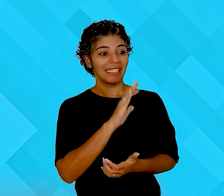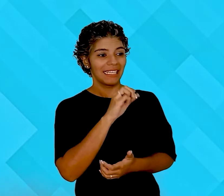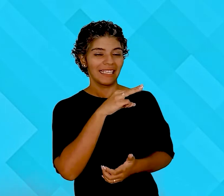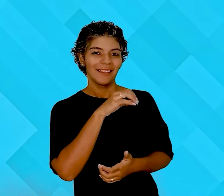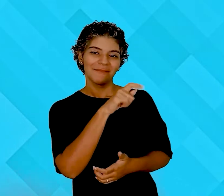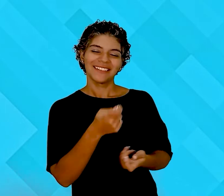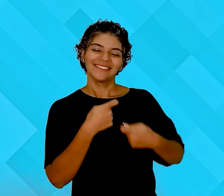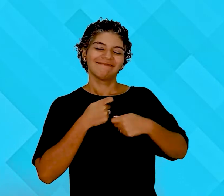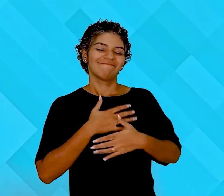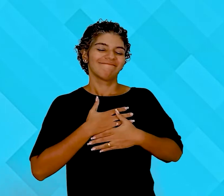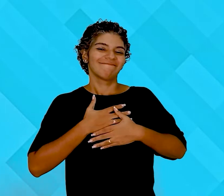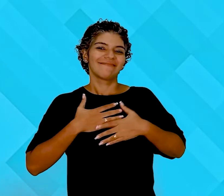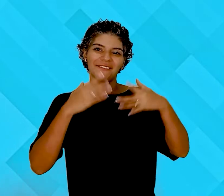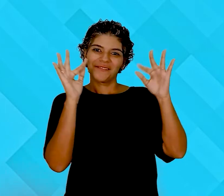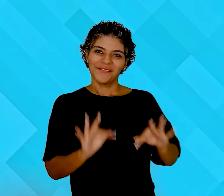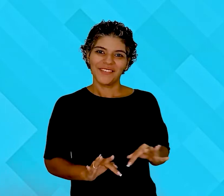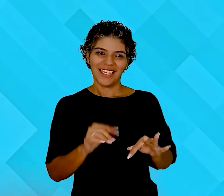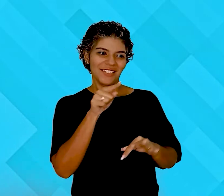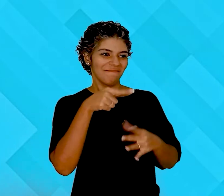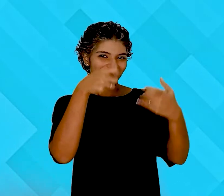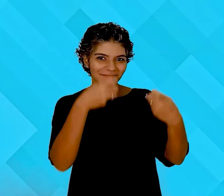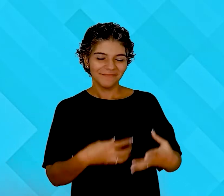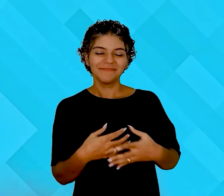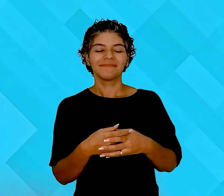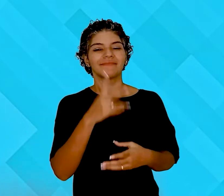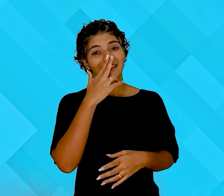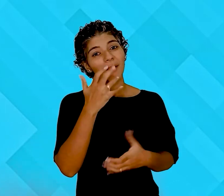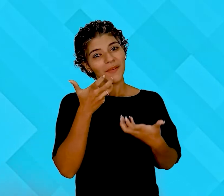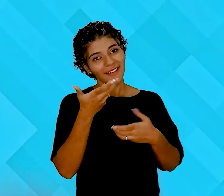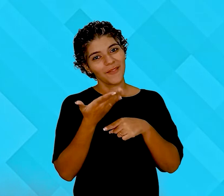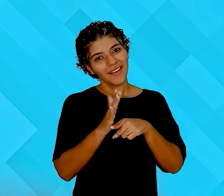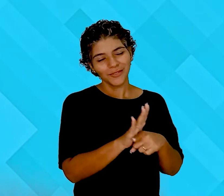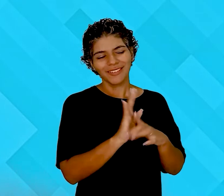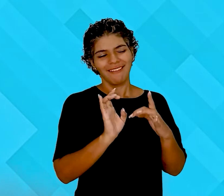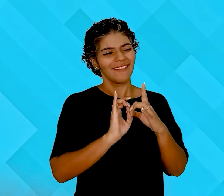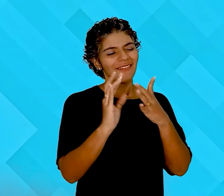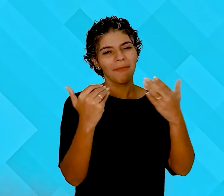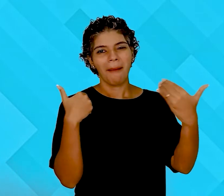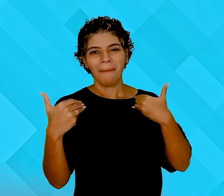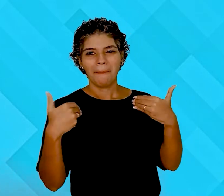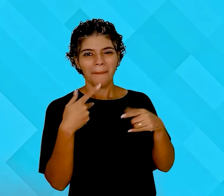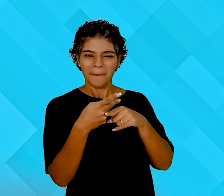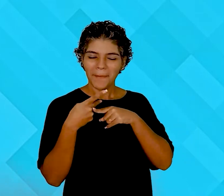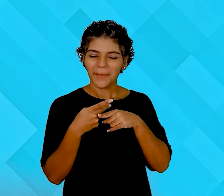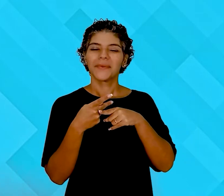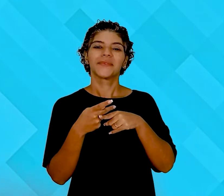tudo. E para encerrar, eu queria dizer uma coisa que eu acho super importante, né? A gente está numa época de